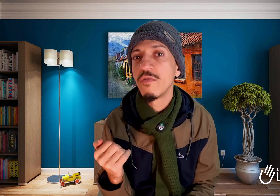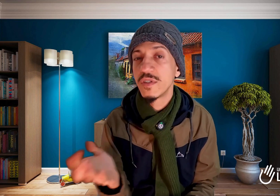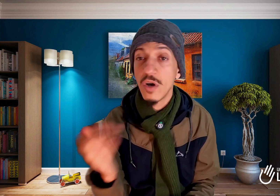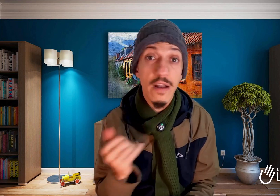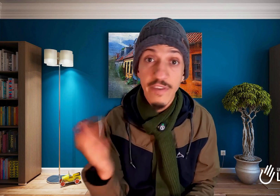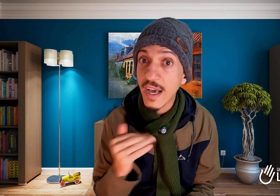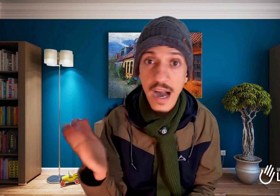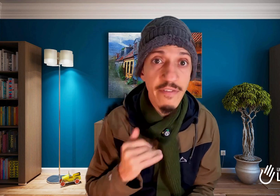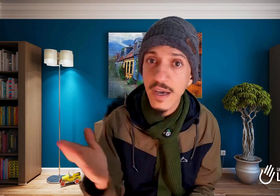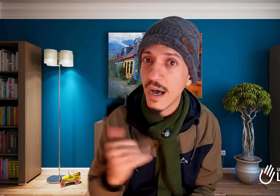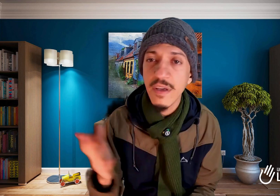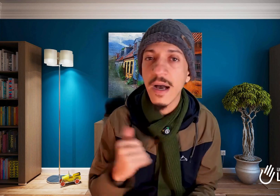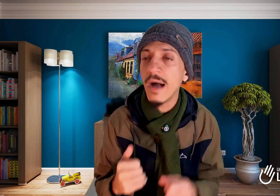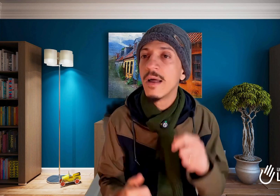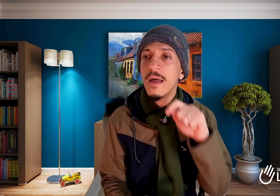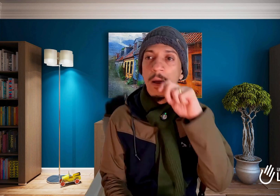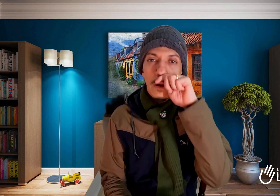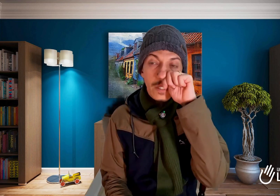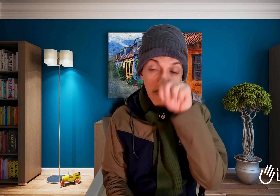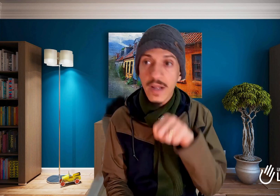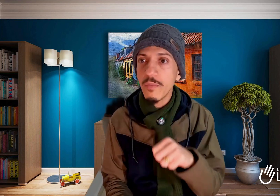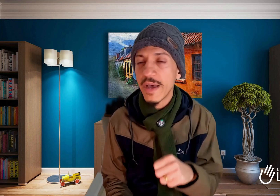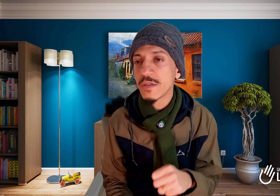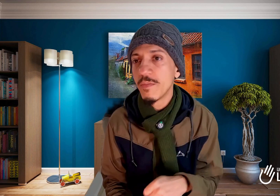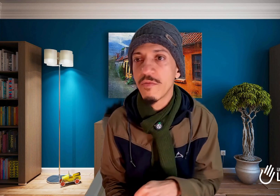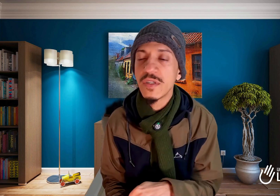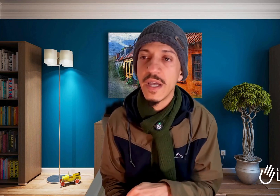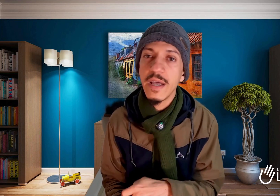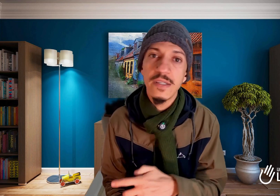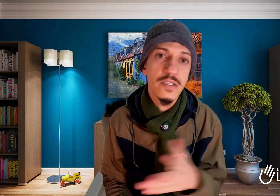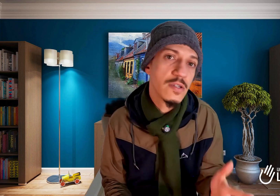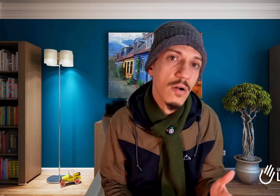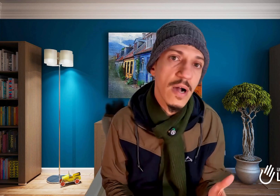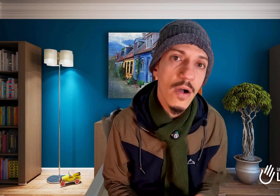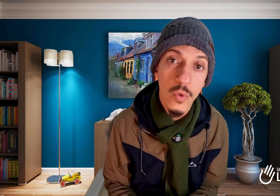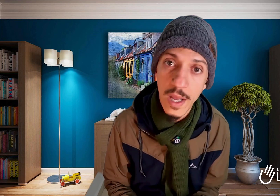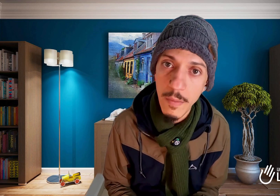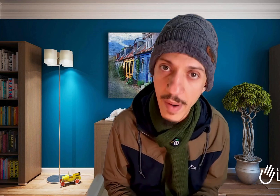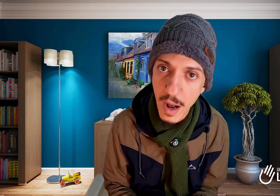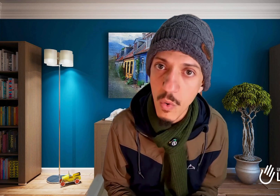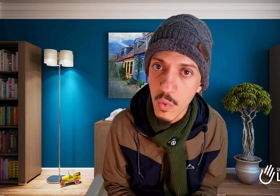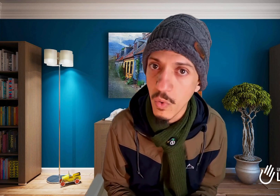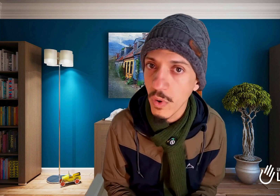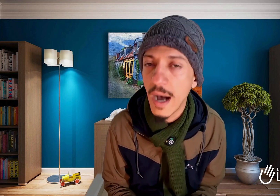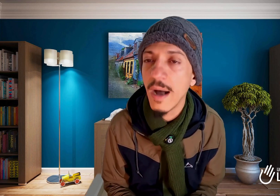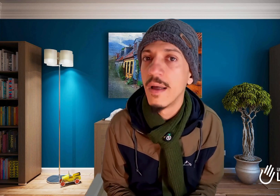olha, vem cá, vem cá, vem cá, chamando mesmo para você se deslocar com ele para algum lugar.